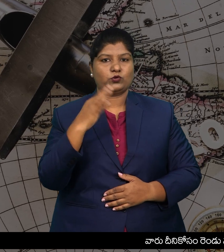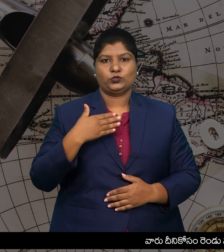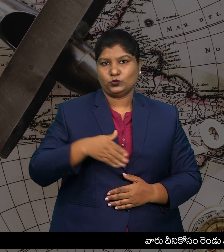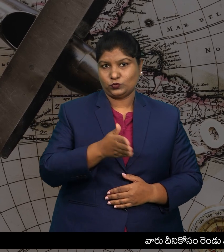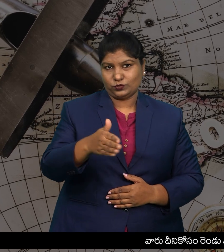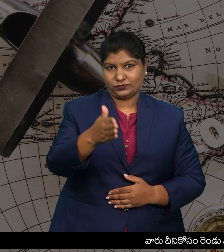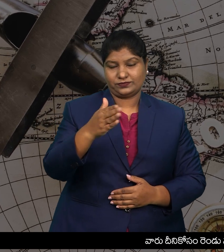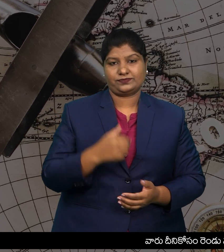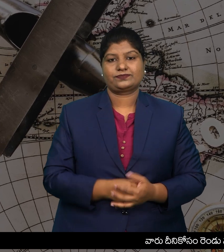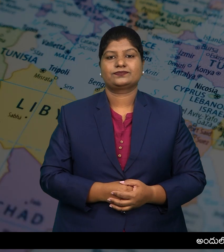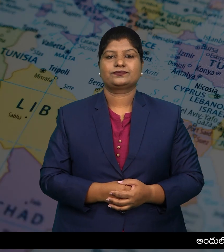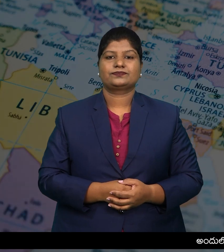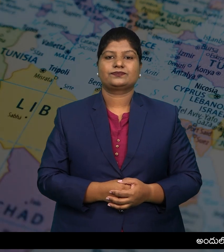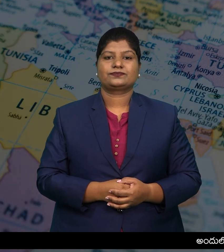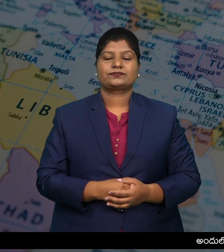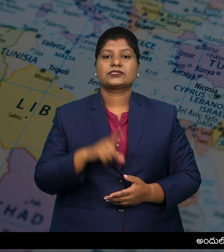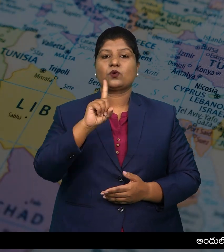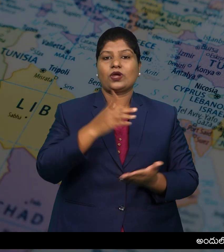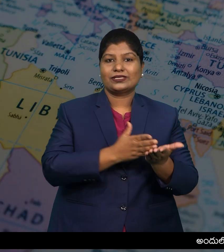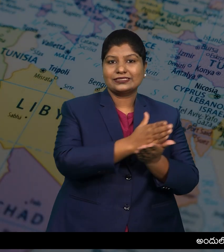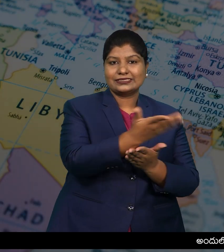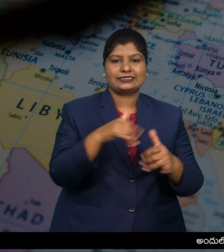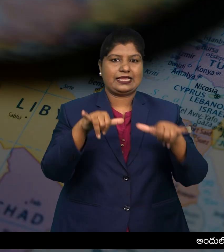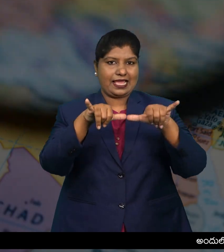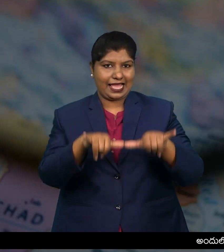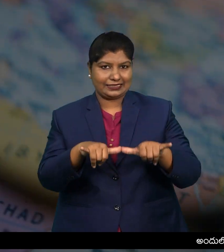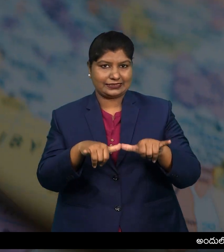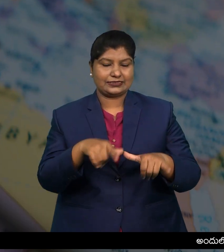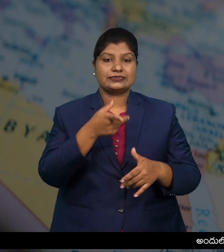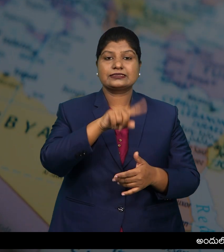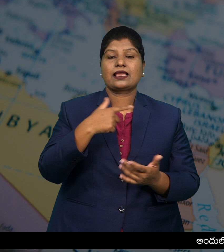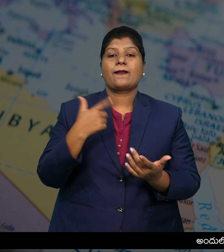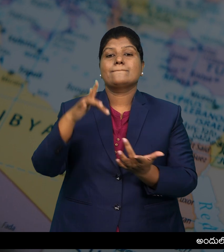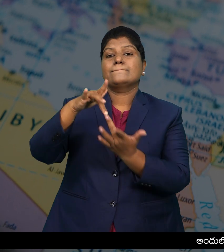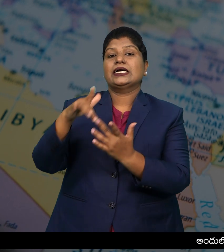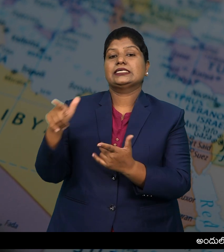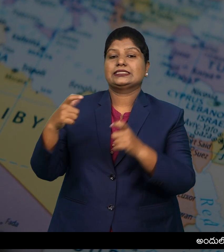మార్గాలు ఎంచుకున్నారు. అందులో ఒకటి మధ్యప్రాచ్యం,